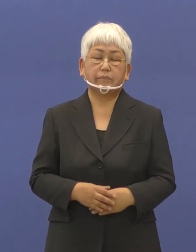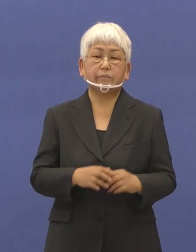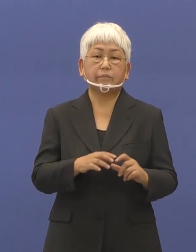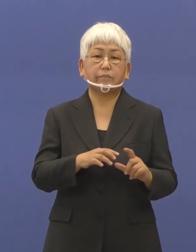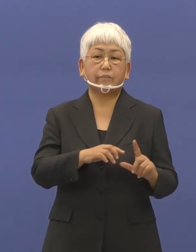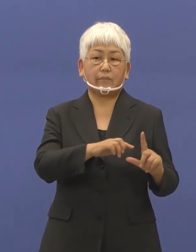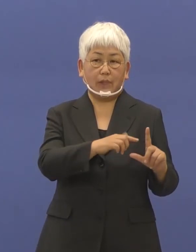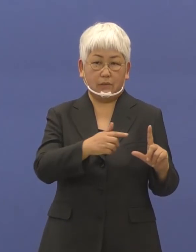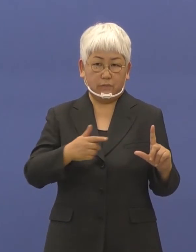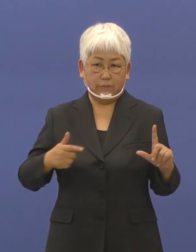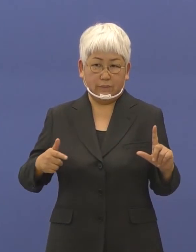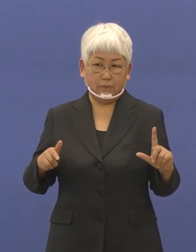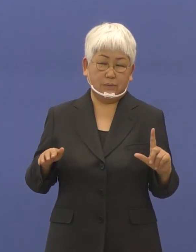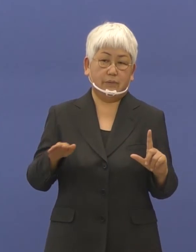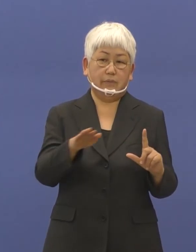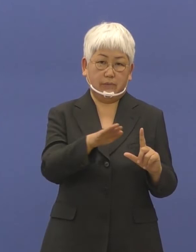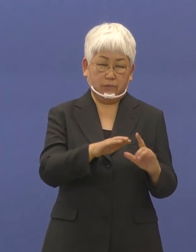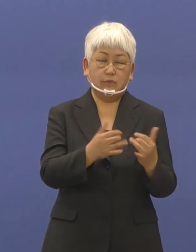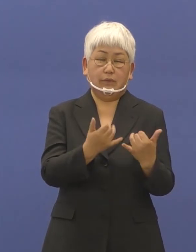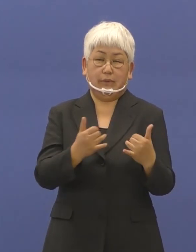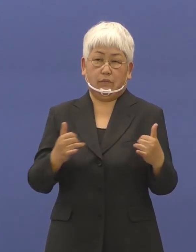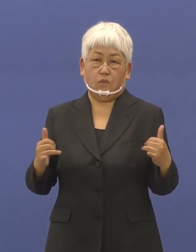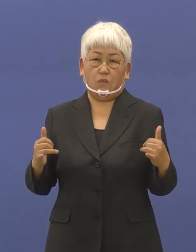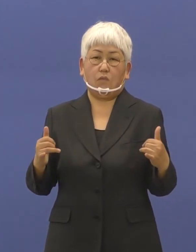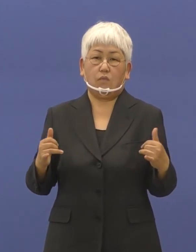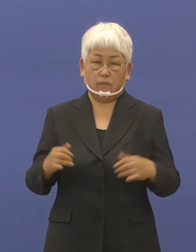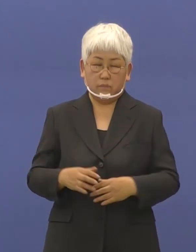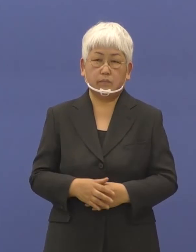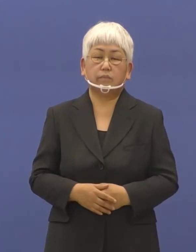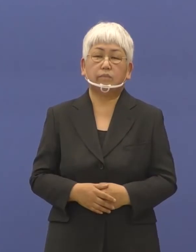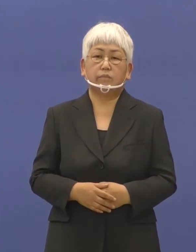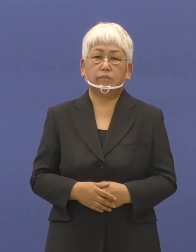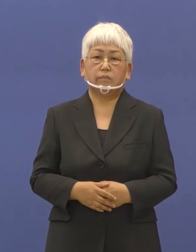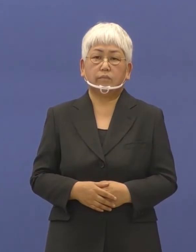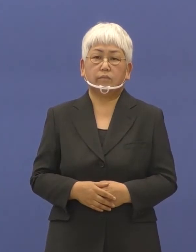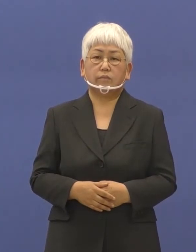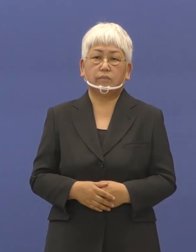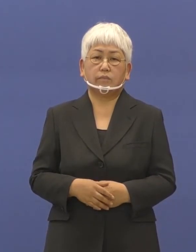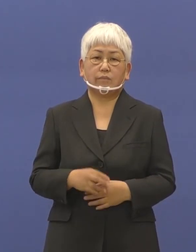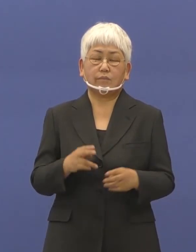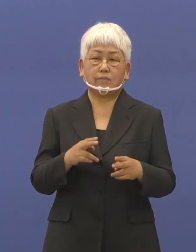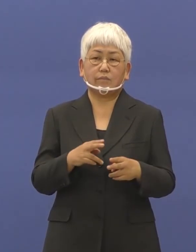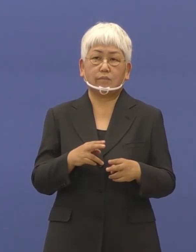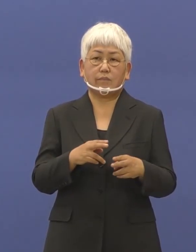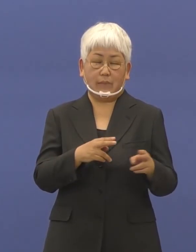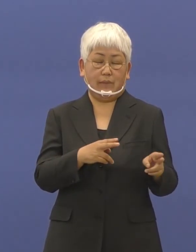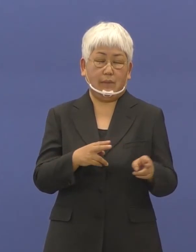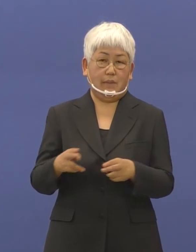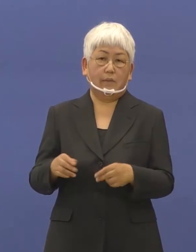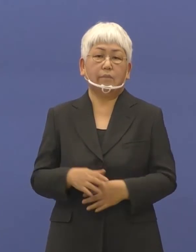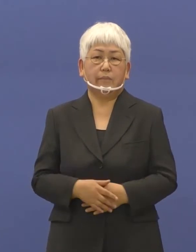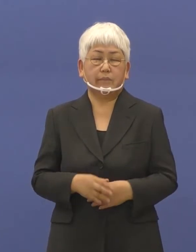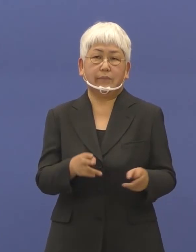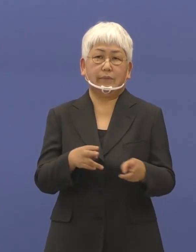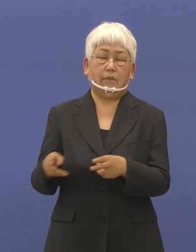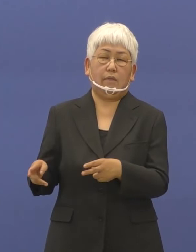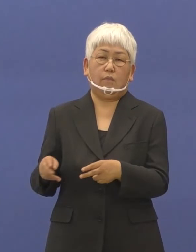LGBT の方々がこの制度的に